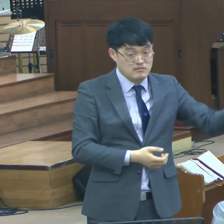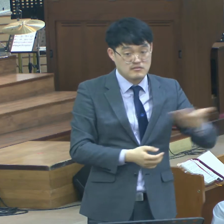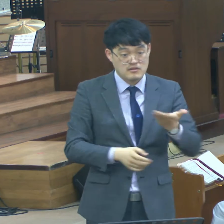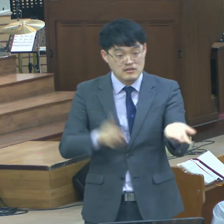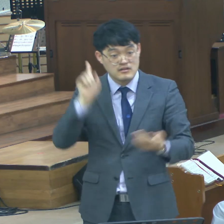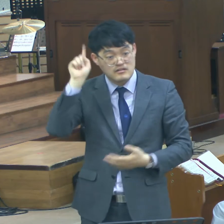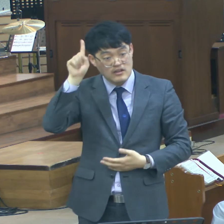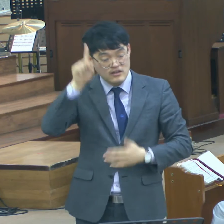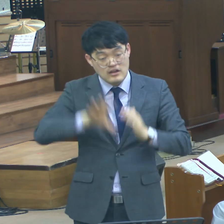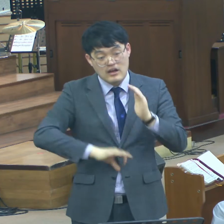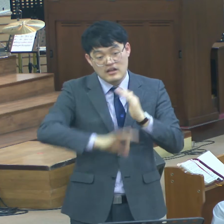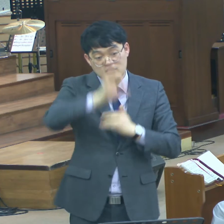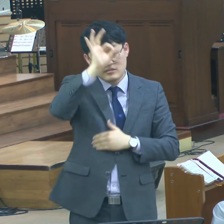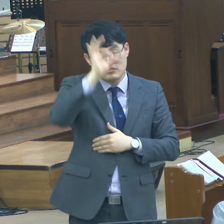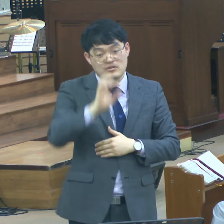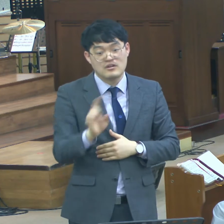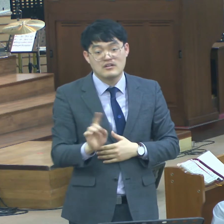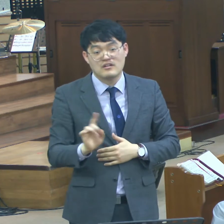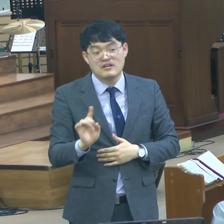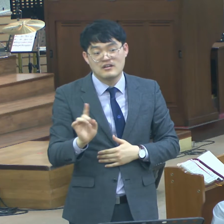있을까요?